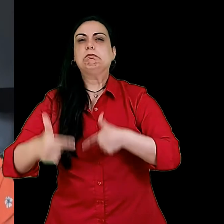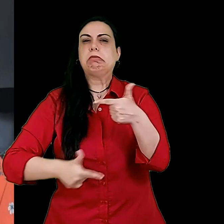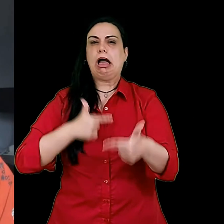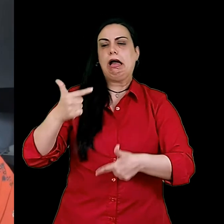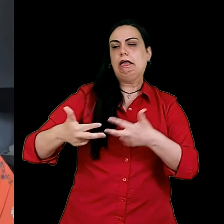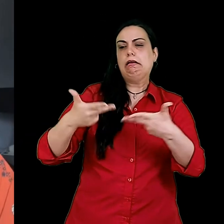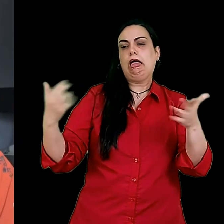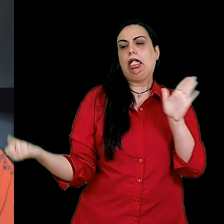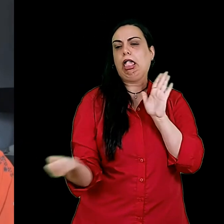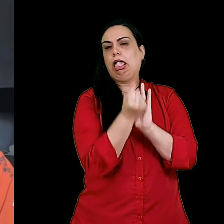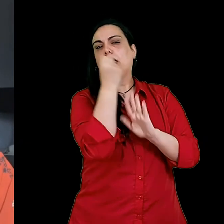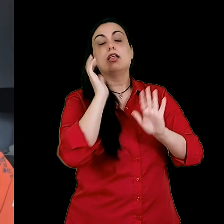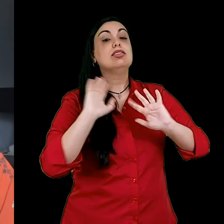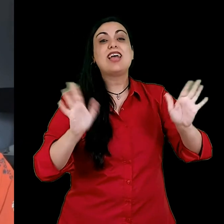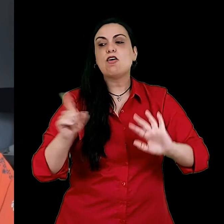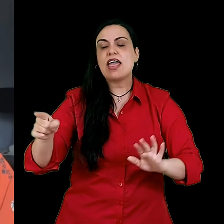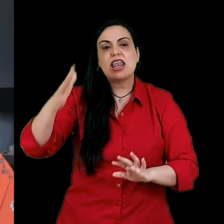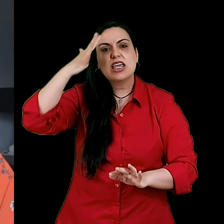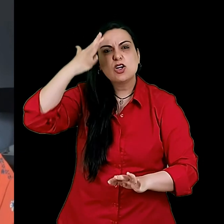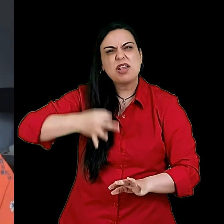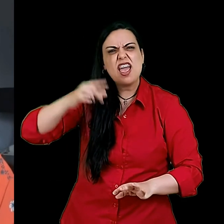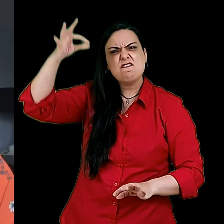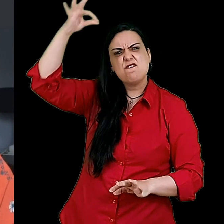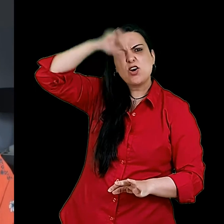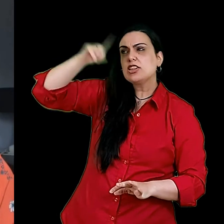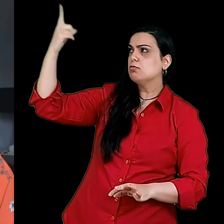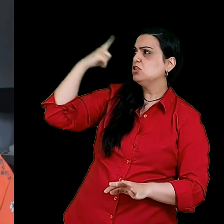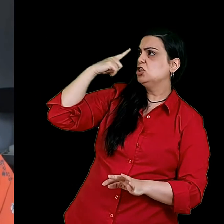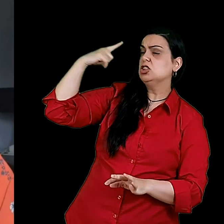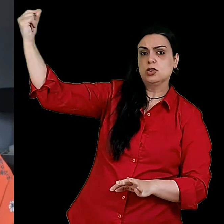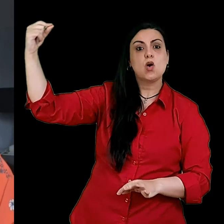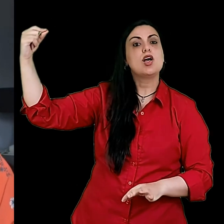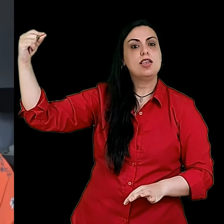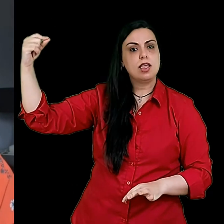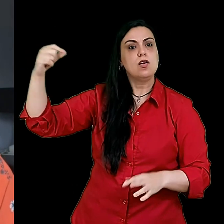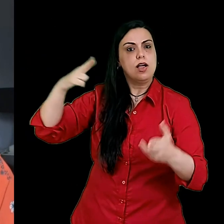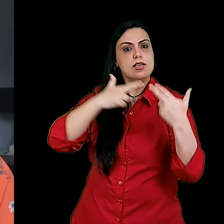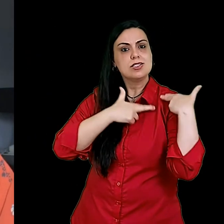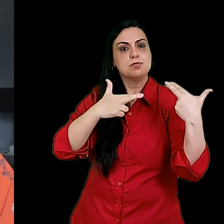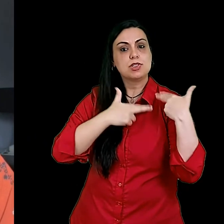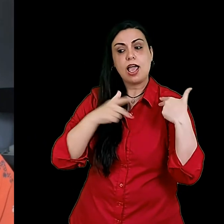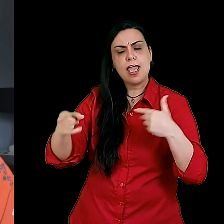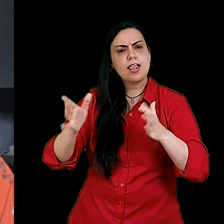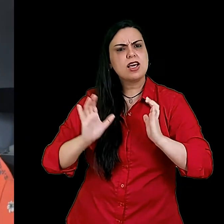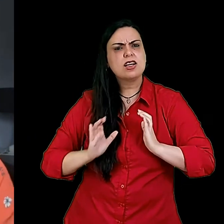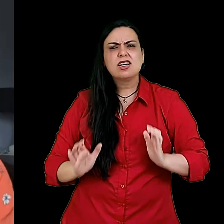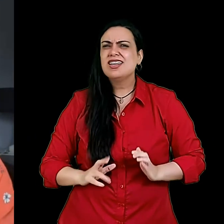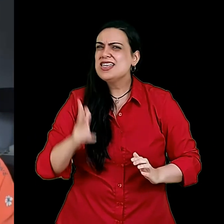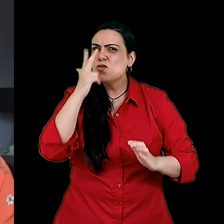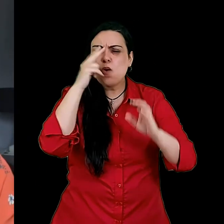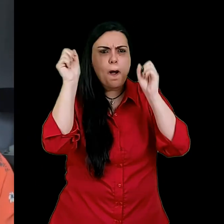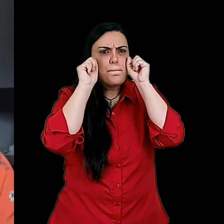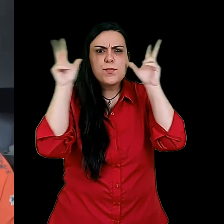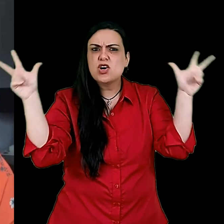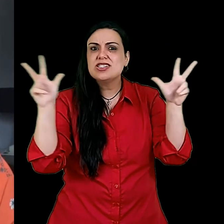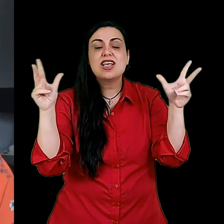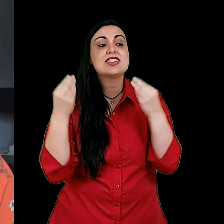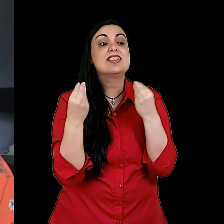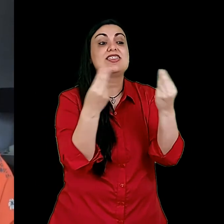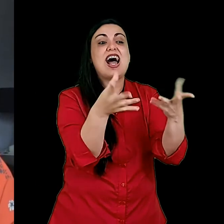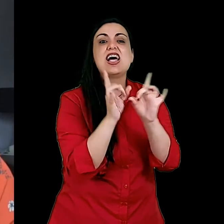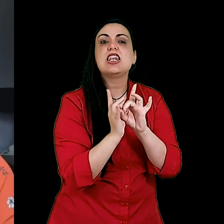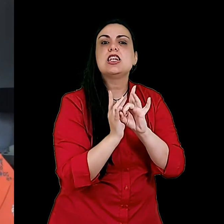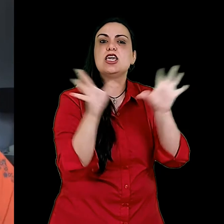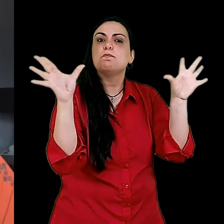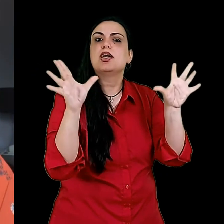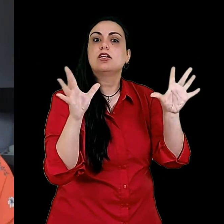ter um emprego, mas como alguém que aceitou isso porque compreendeu que foi uma vocação de Deus para aquele tempo. E ela se